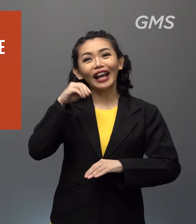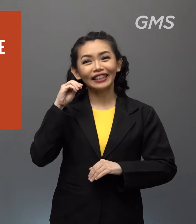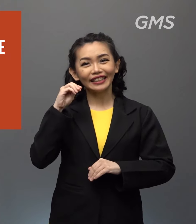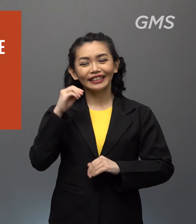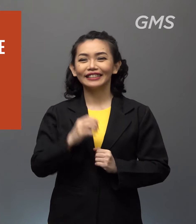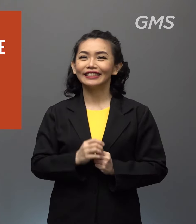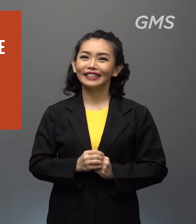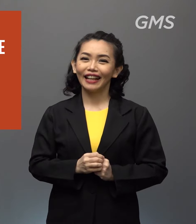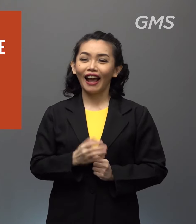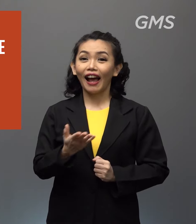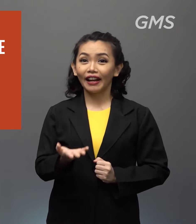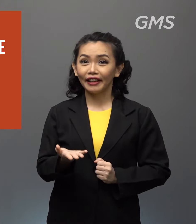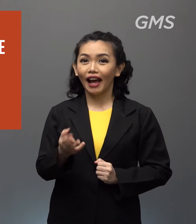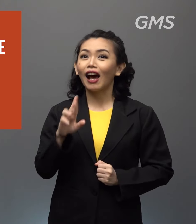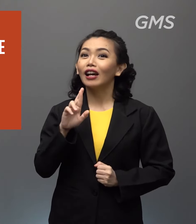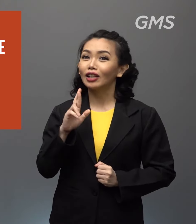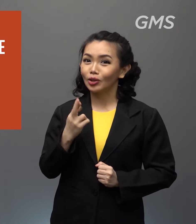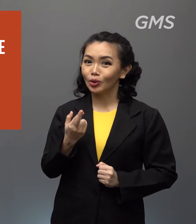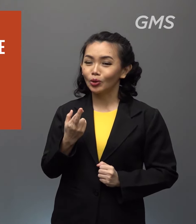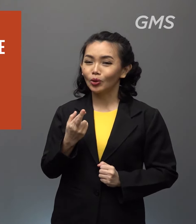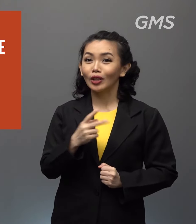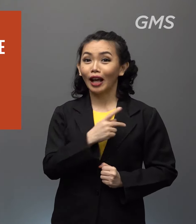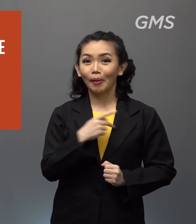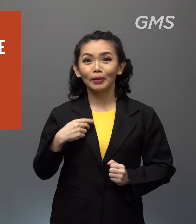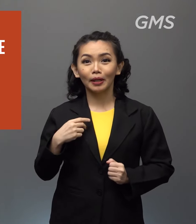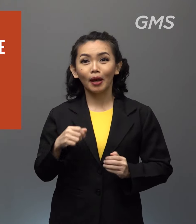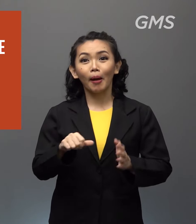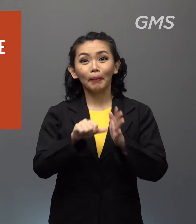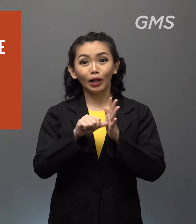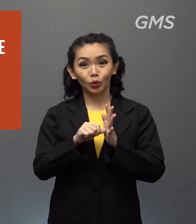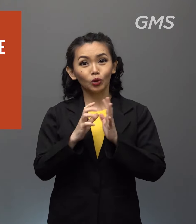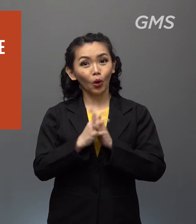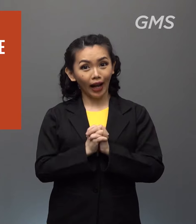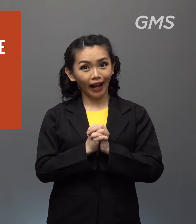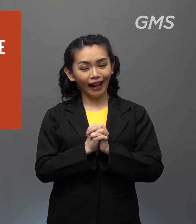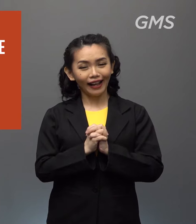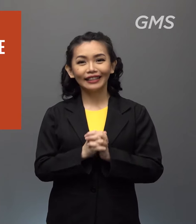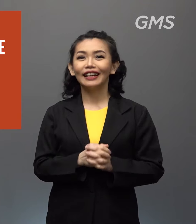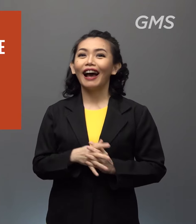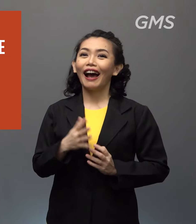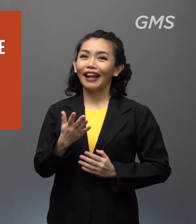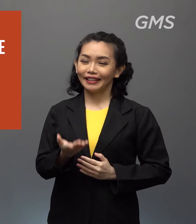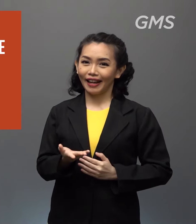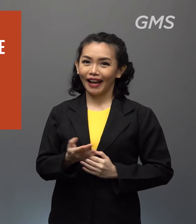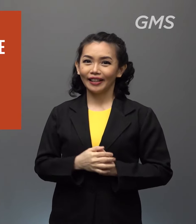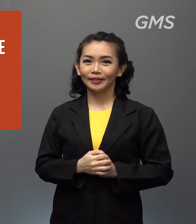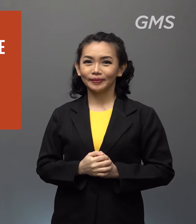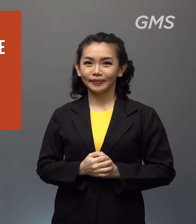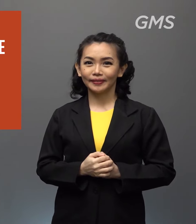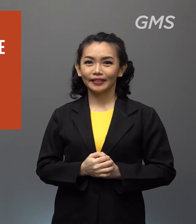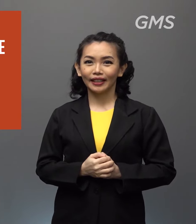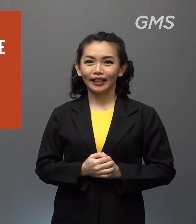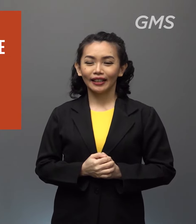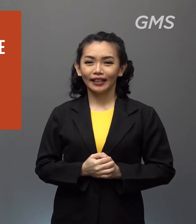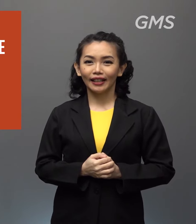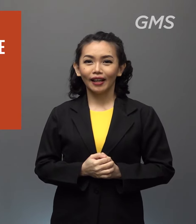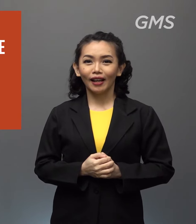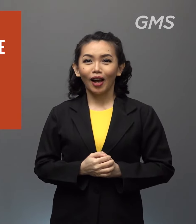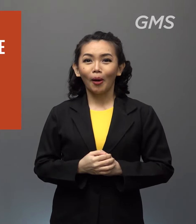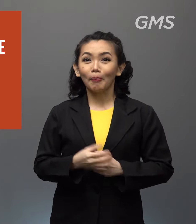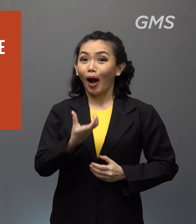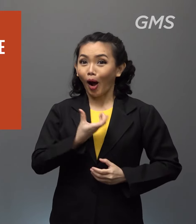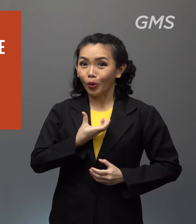Anda yang rindu untuk didoakan, Anda bisa menuliskan form permohonan doa Anda. Juga bagi Anda yang mengalami